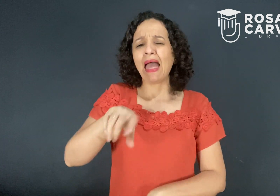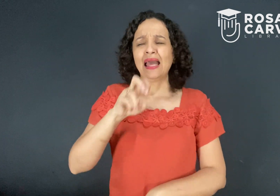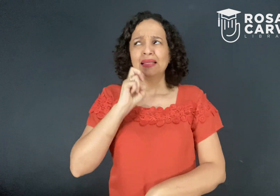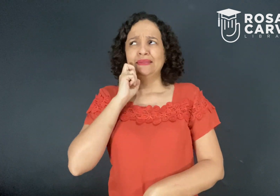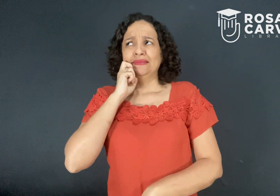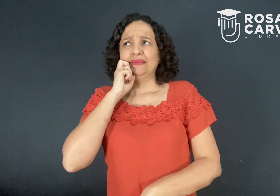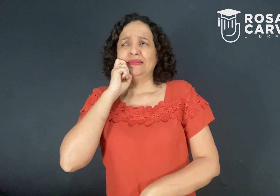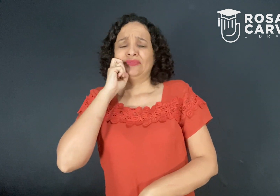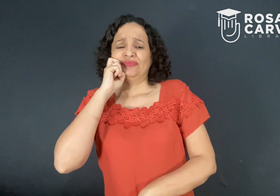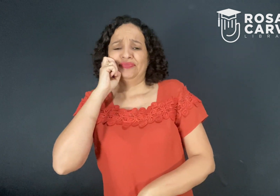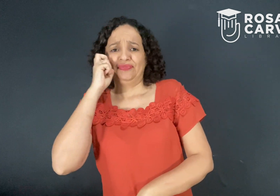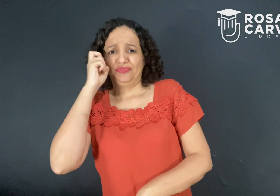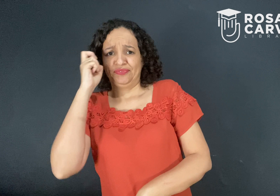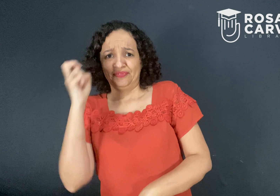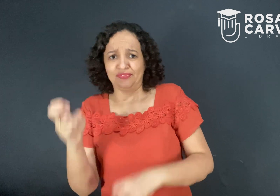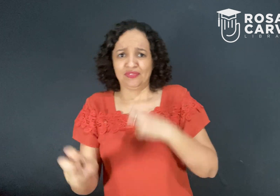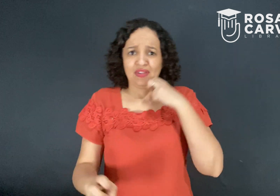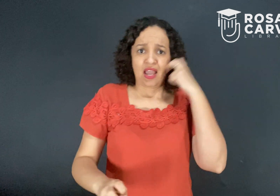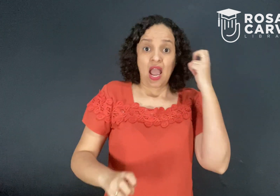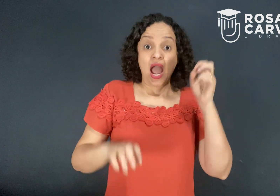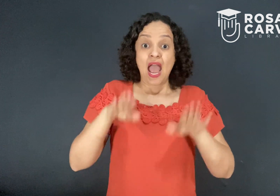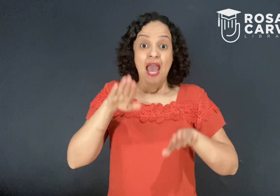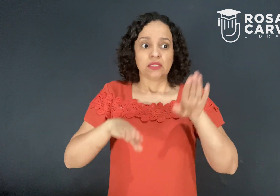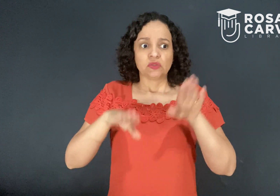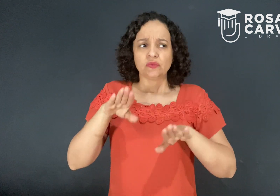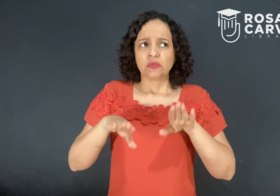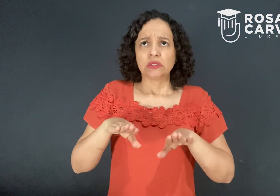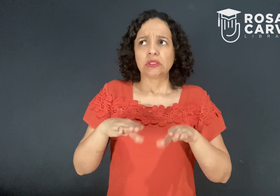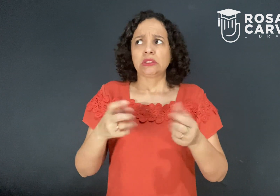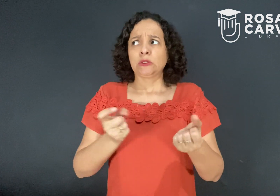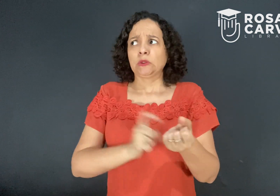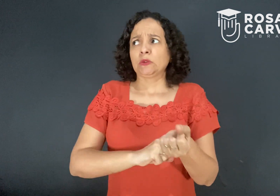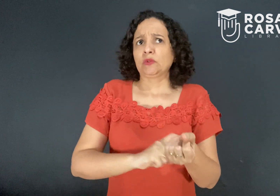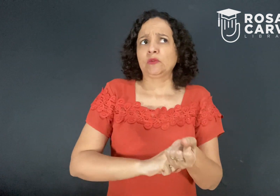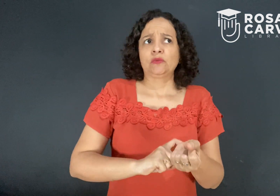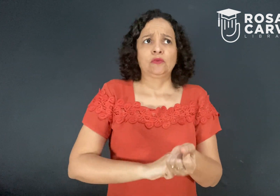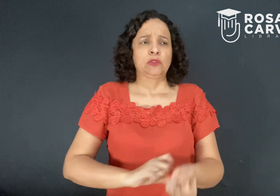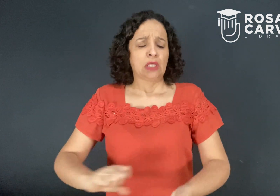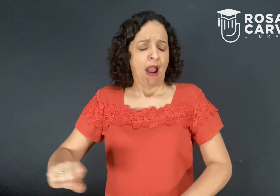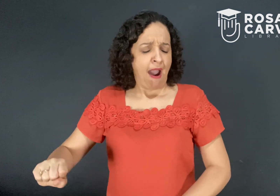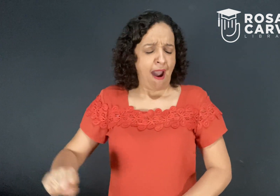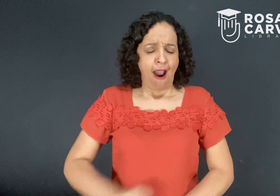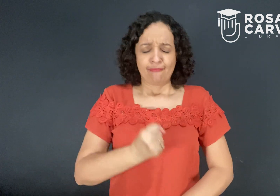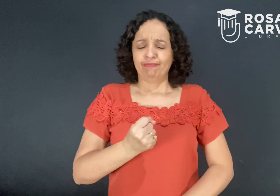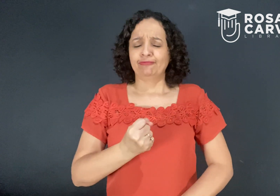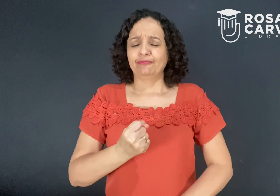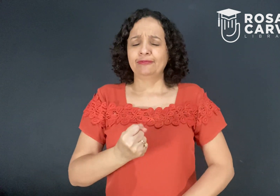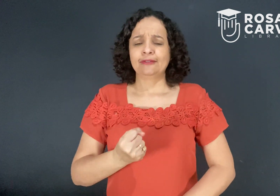tímidas. Muitas pessoas têm uma raiva intensa.